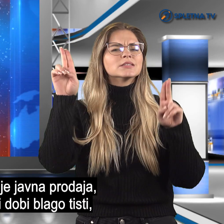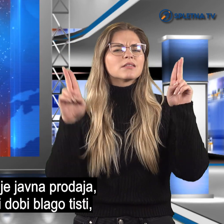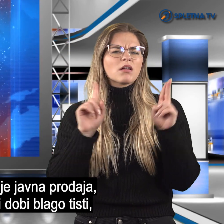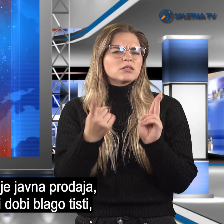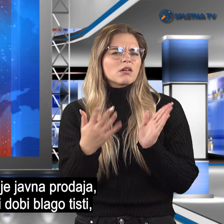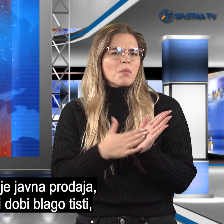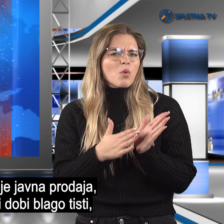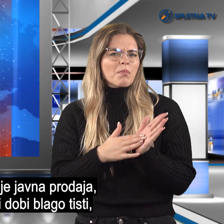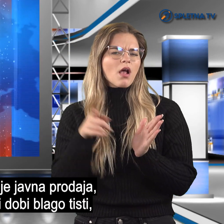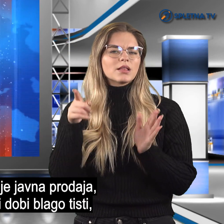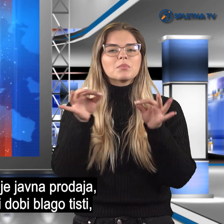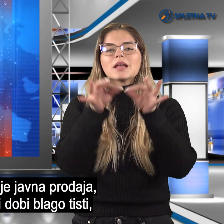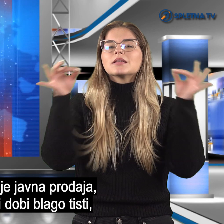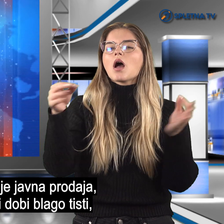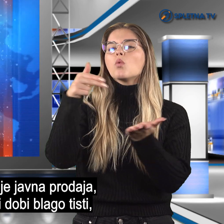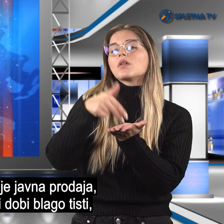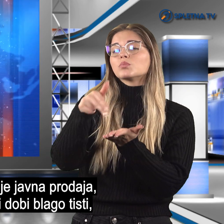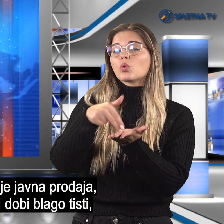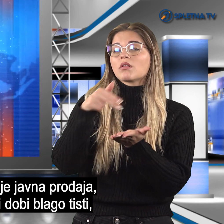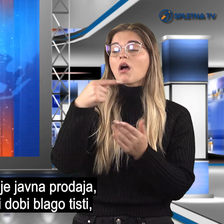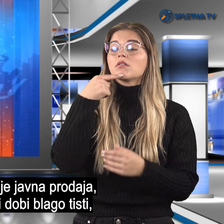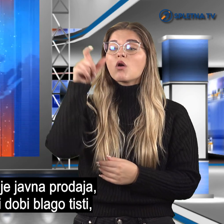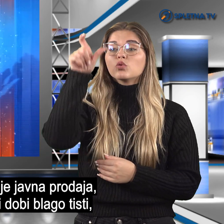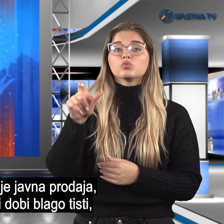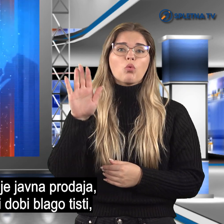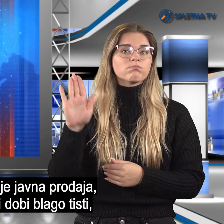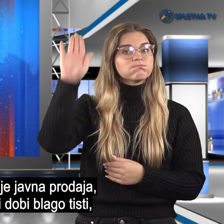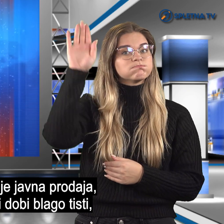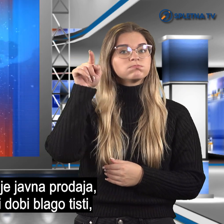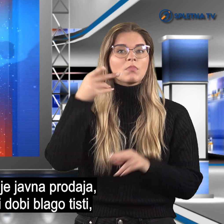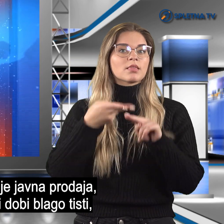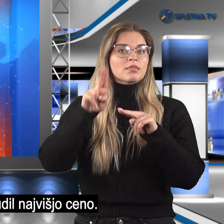Licitacija je javna prodaja, na kateri dobi blago tisti, ki je ponudil najvišjo ceno.